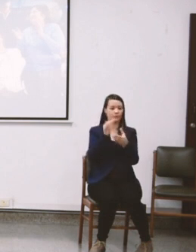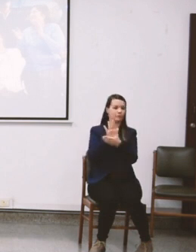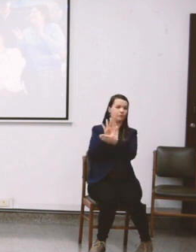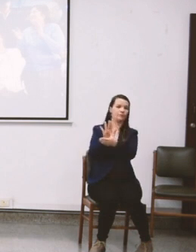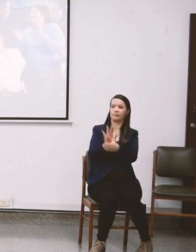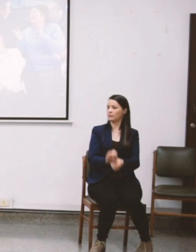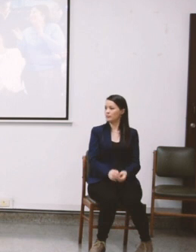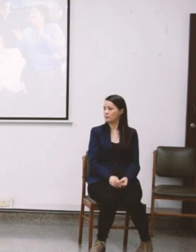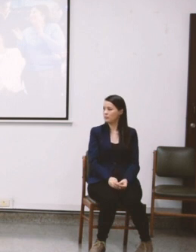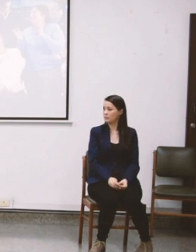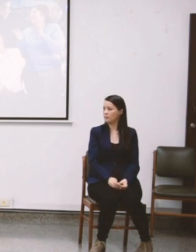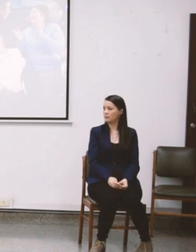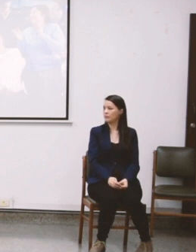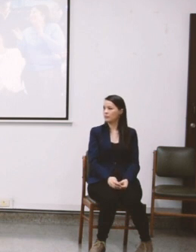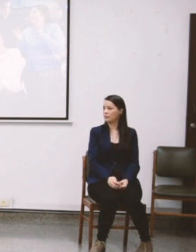distancia.